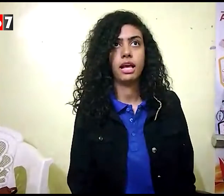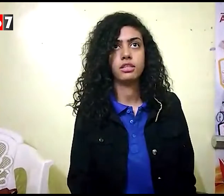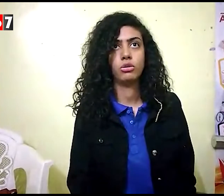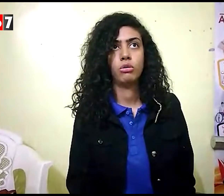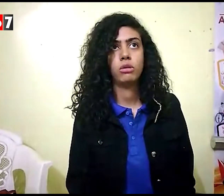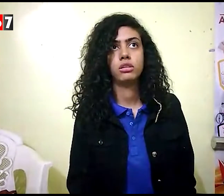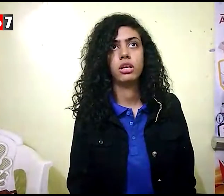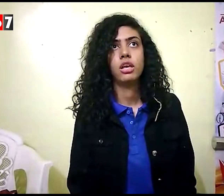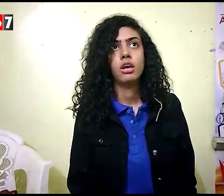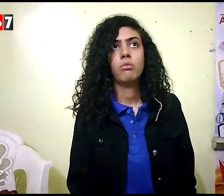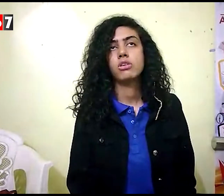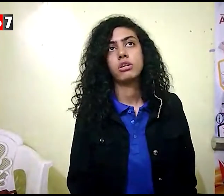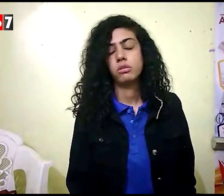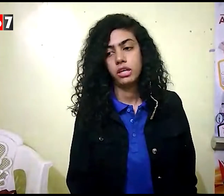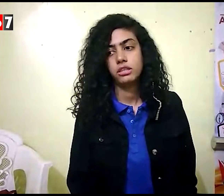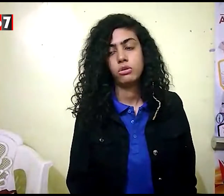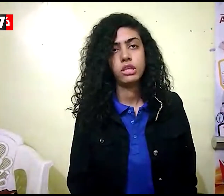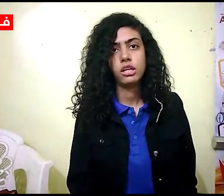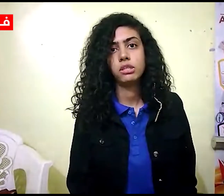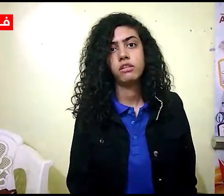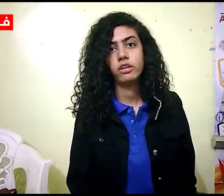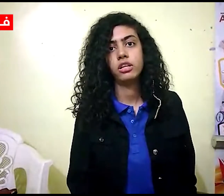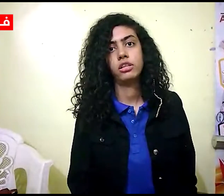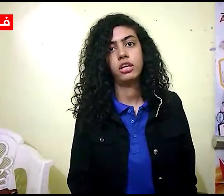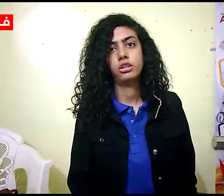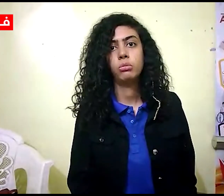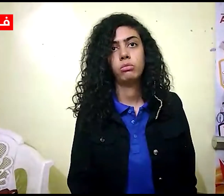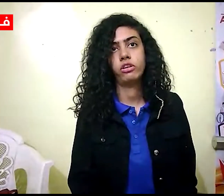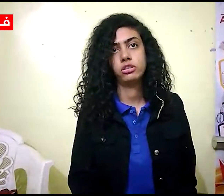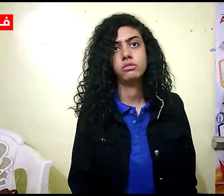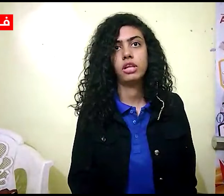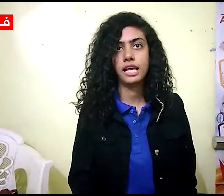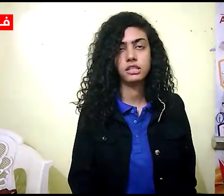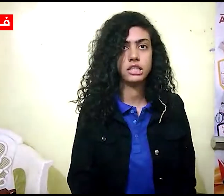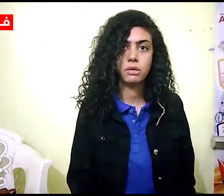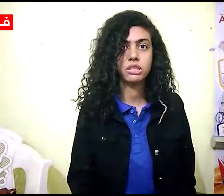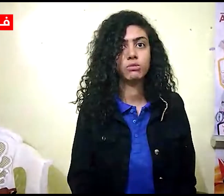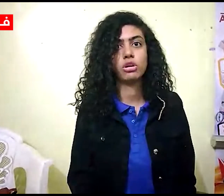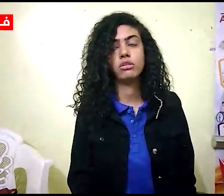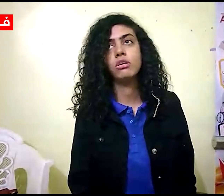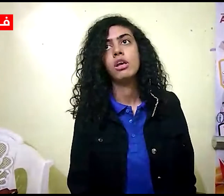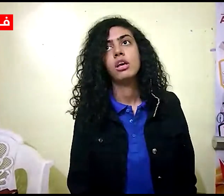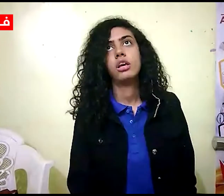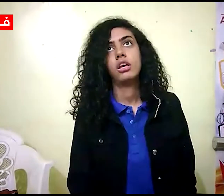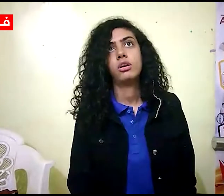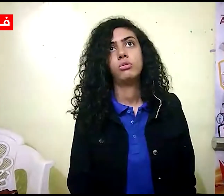خالص؟ بالعكس، دول هم اشخاص طبيعيين زيهم زينا، بس الفرق انهم فاقدين حاسه السمع بس مش